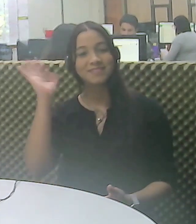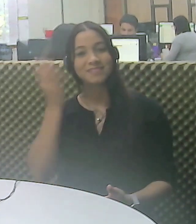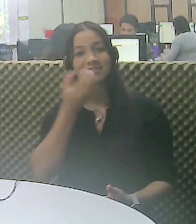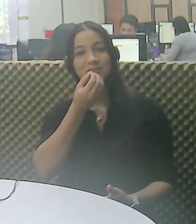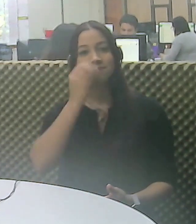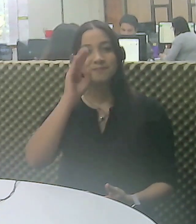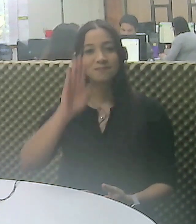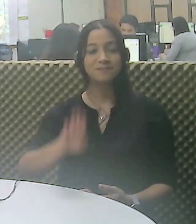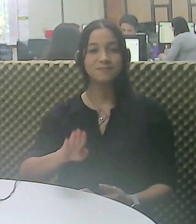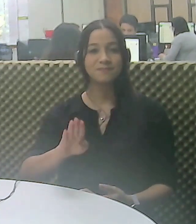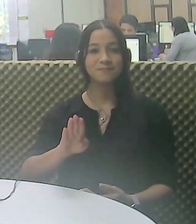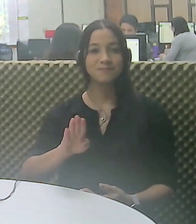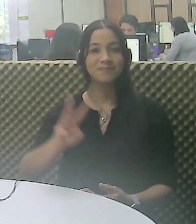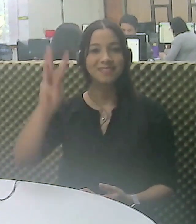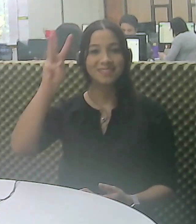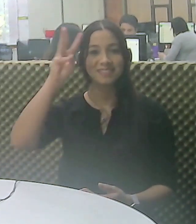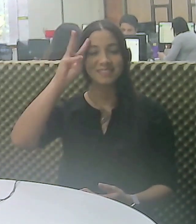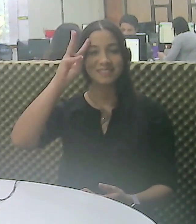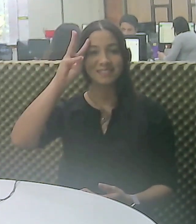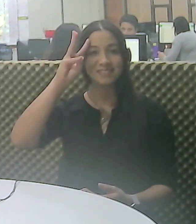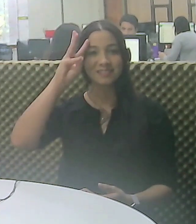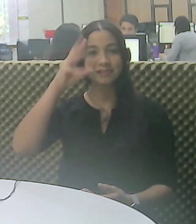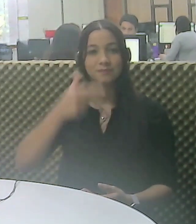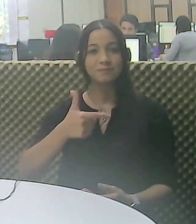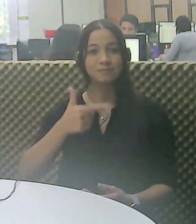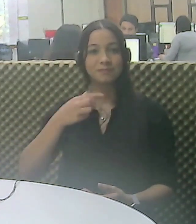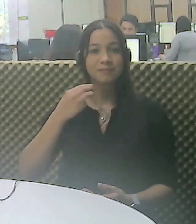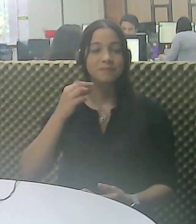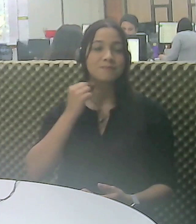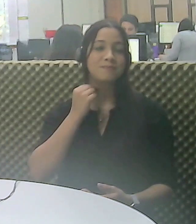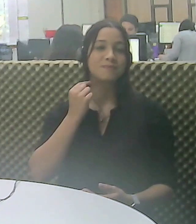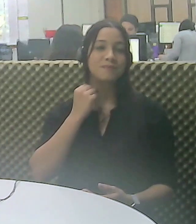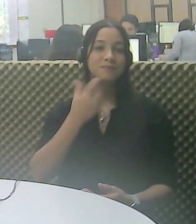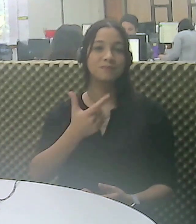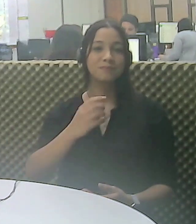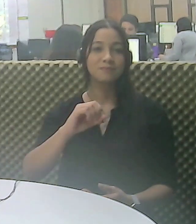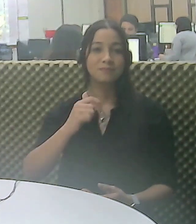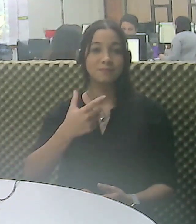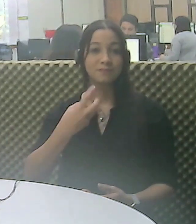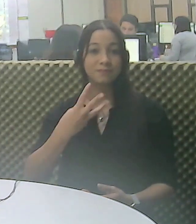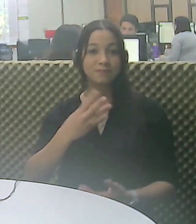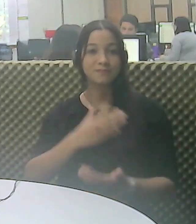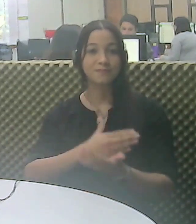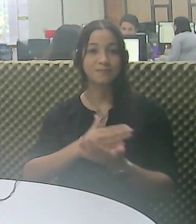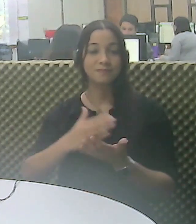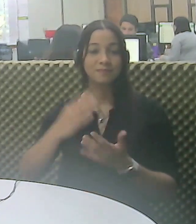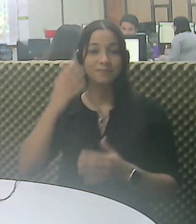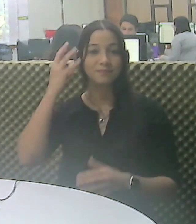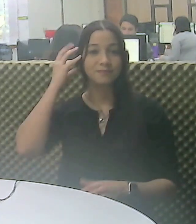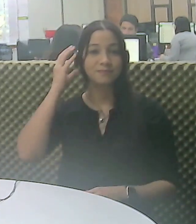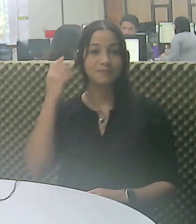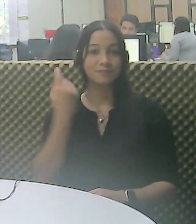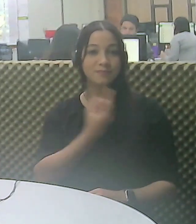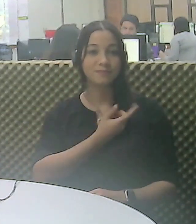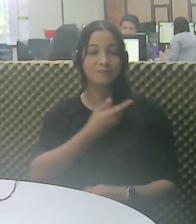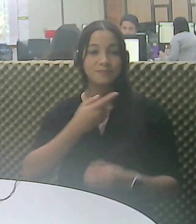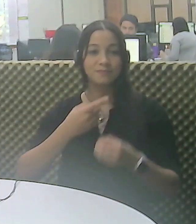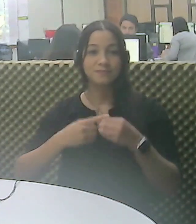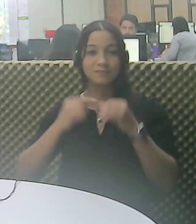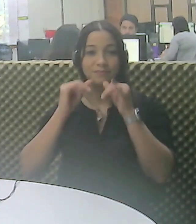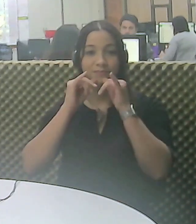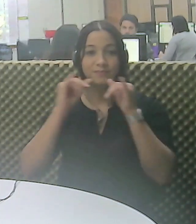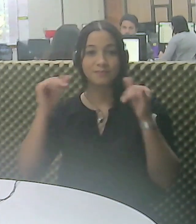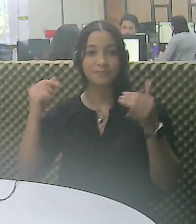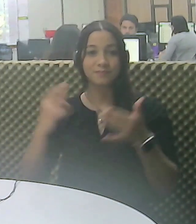Olá, boa tarde. Hoje é terça-feira, dia 2 de maio de 2023. Está no ar a Rádio Nossa Cidade com o boletim